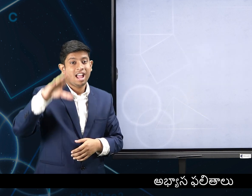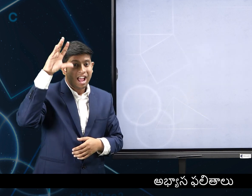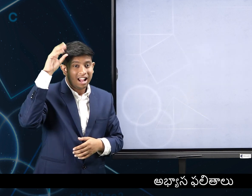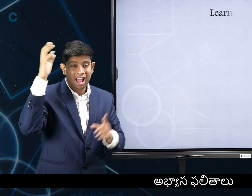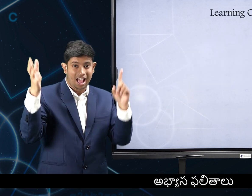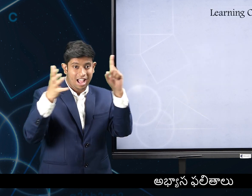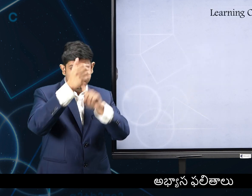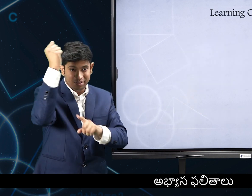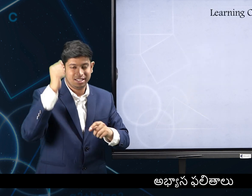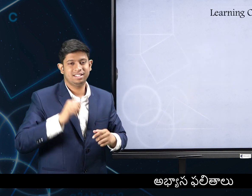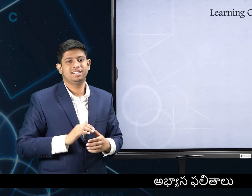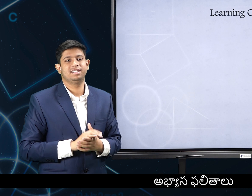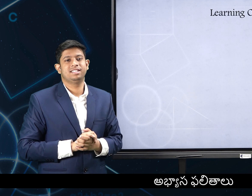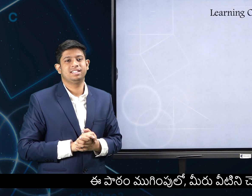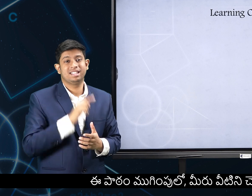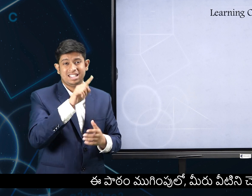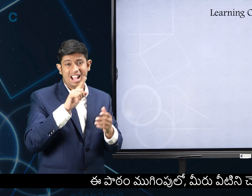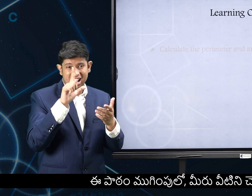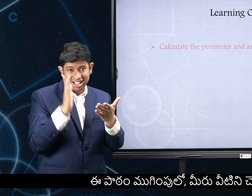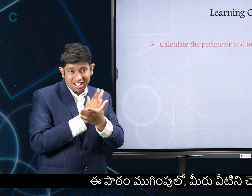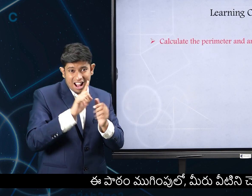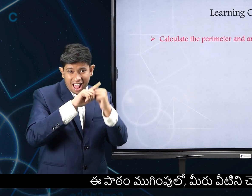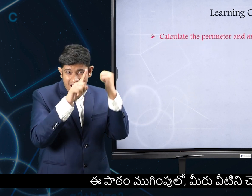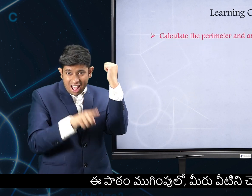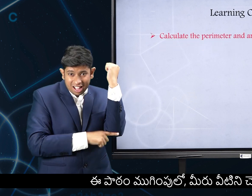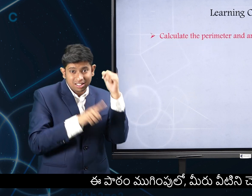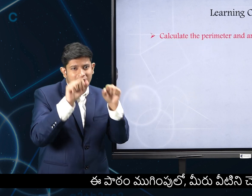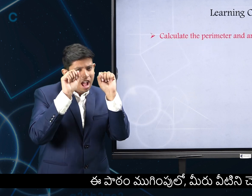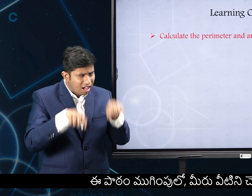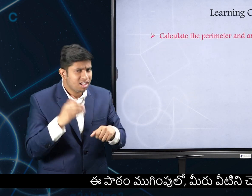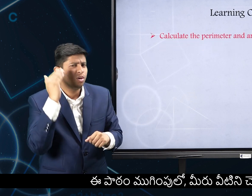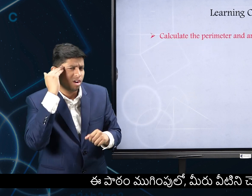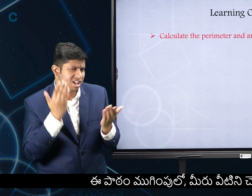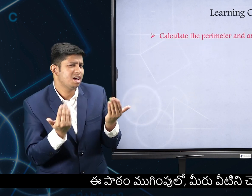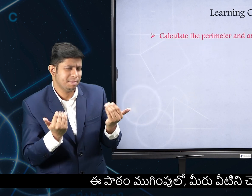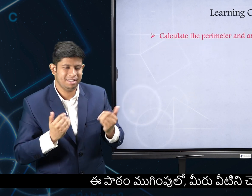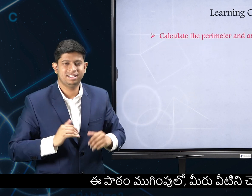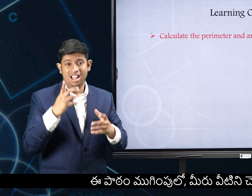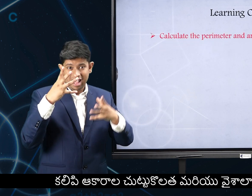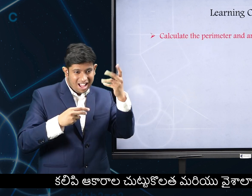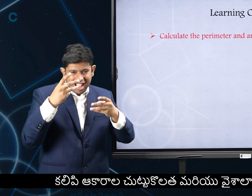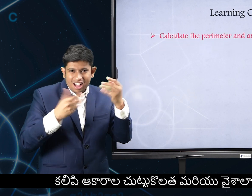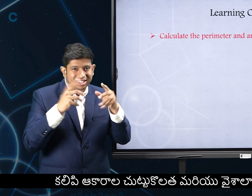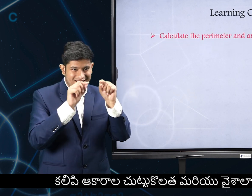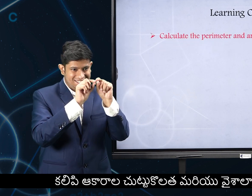అభ్యాస ఫలితాలు. ఈ పాఠం ముగింపులో మీరు వీటిని చేయగలరు. కలిపి ఆకారాల